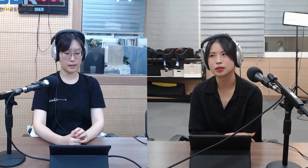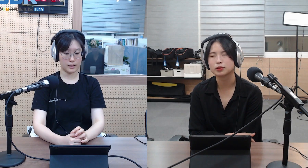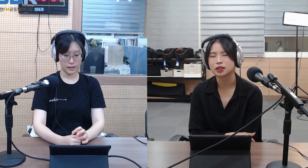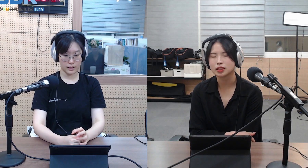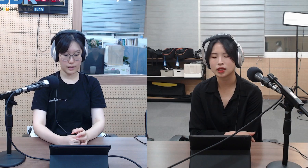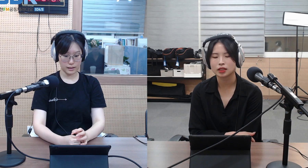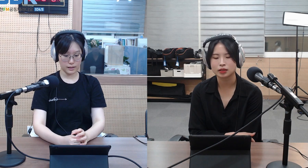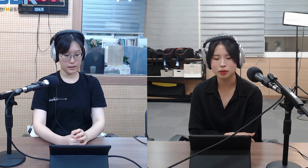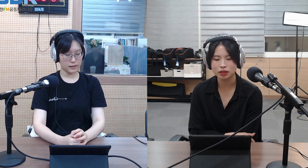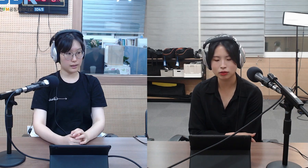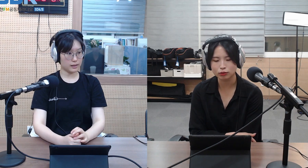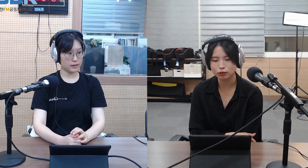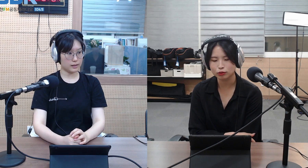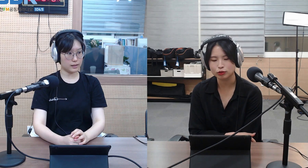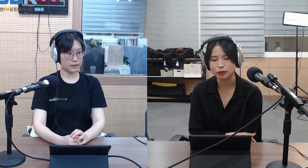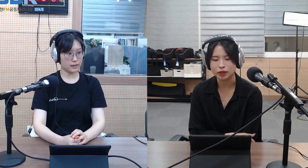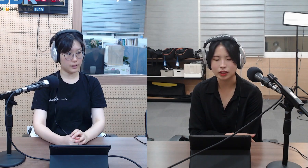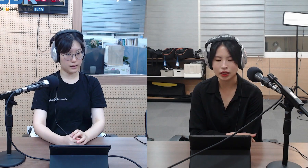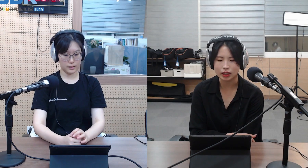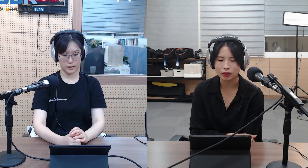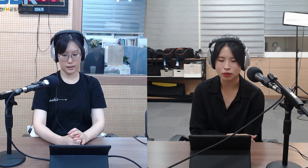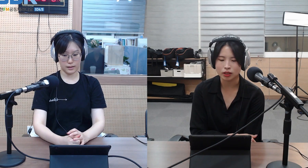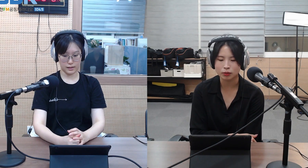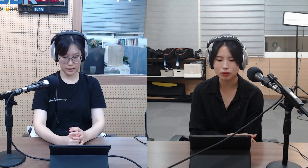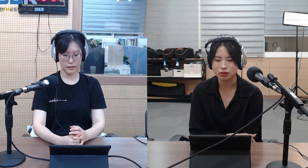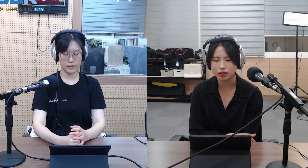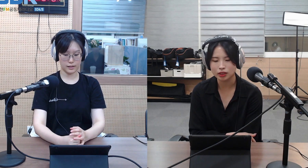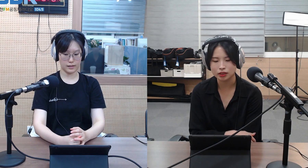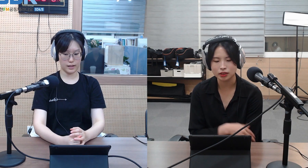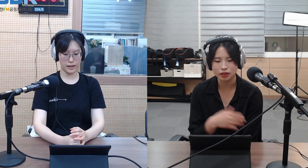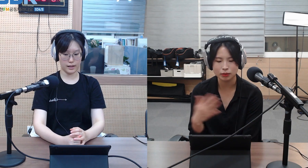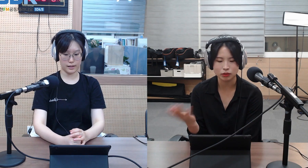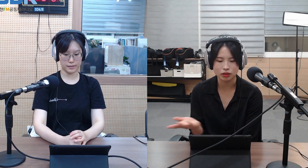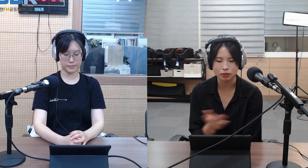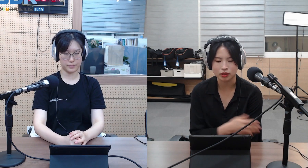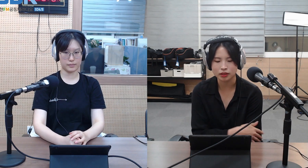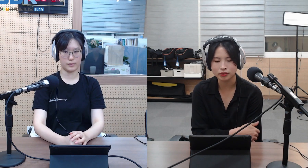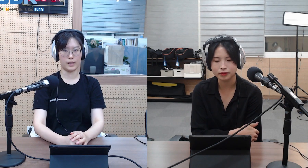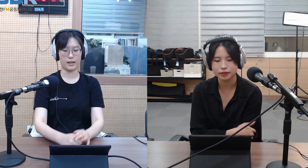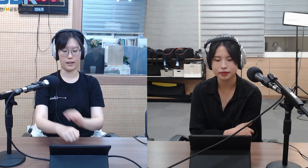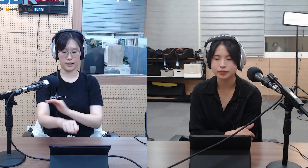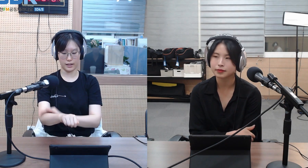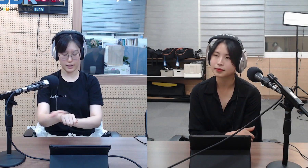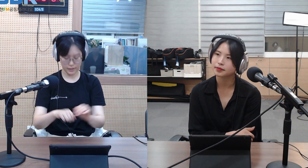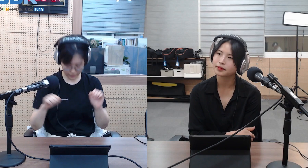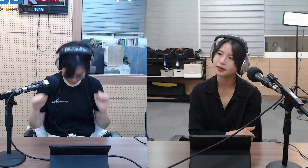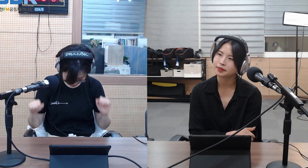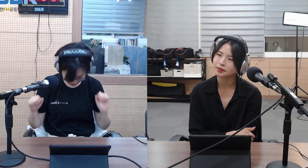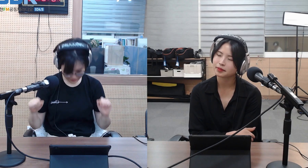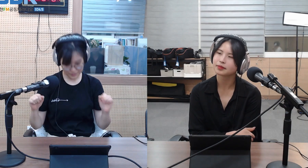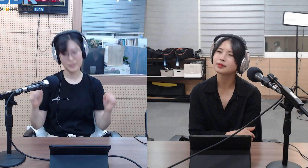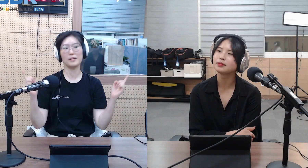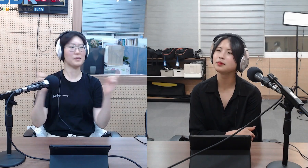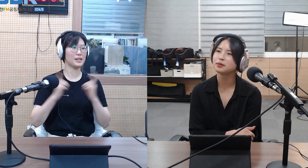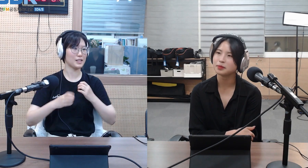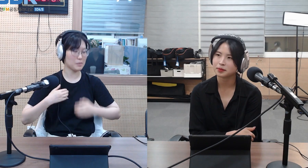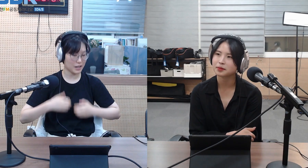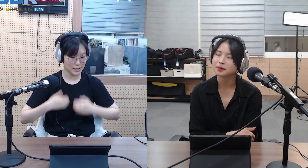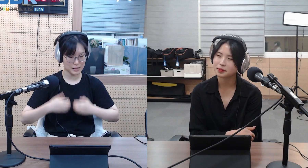반갑습니다. 제 이름은 누구누구입니다. 이렇게 해볼 건데 진희님부터 해볼까요? 네, 안녕하세요. 만나서